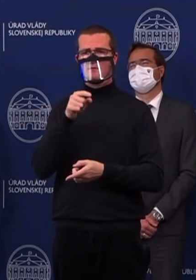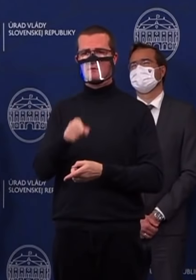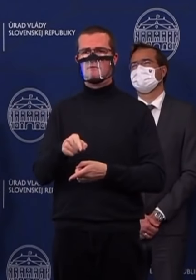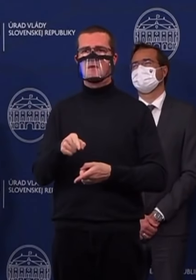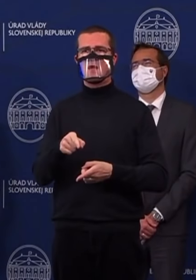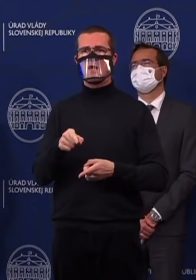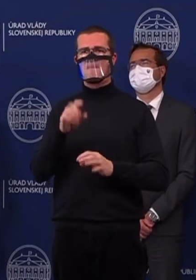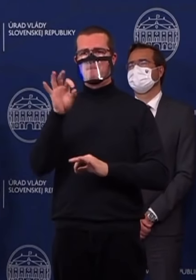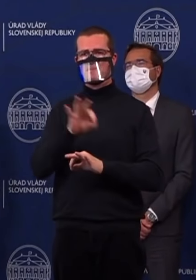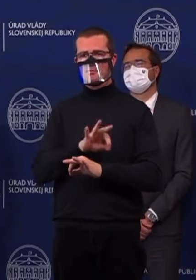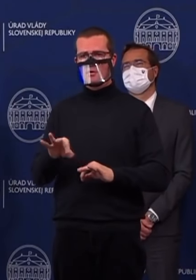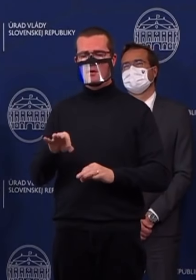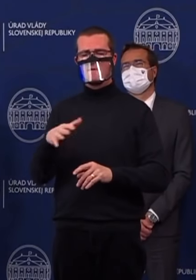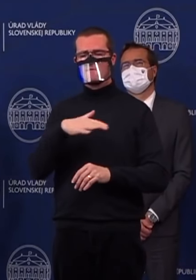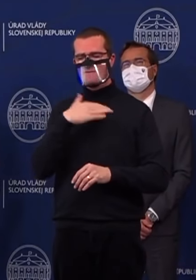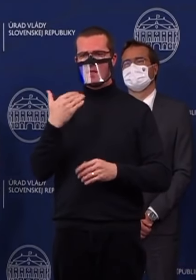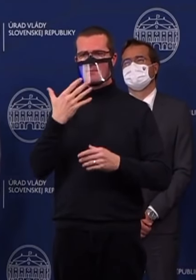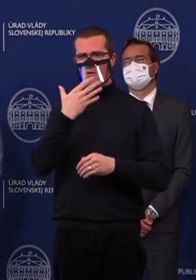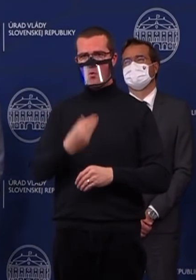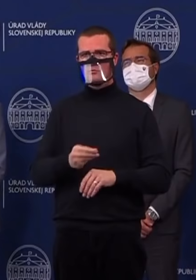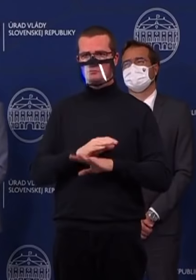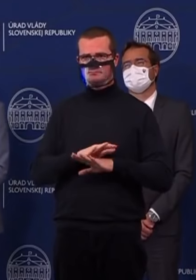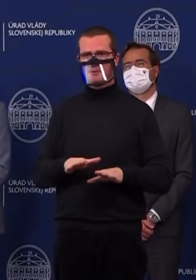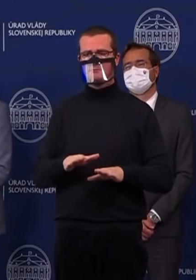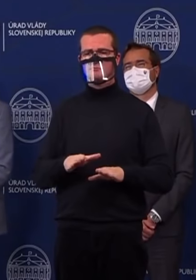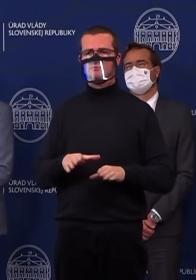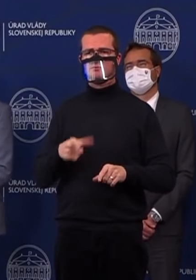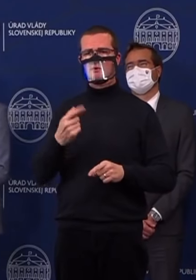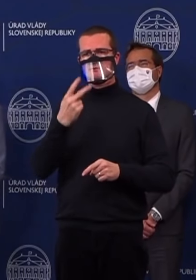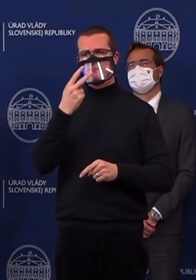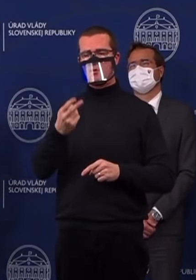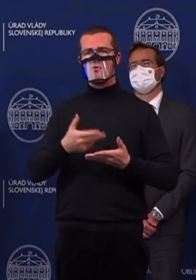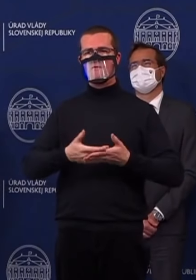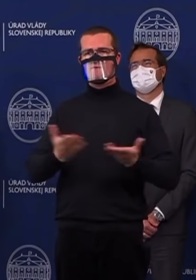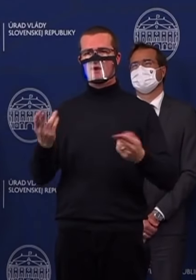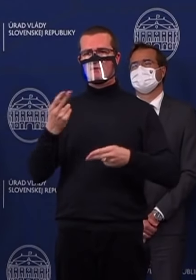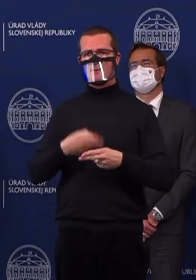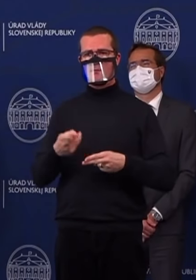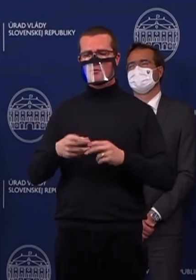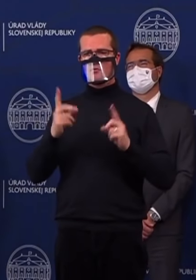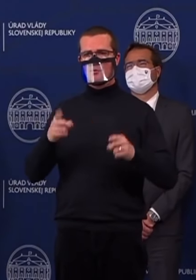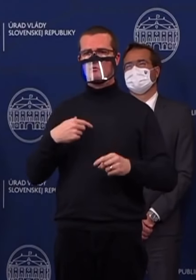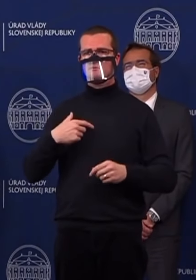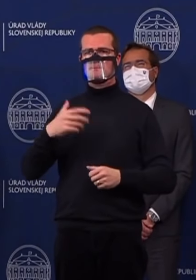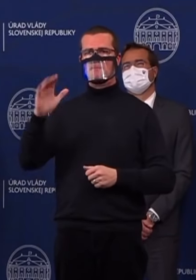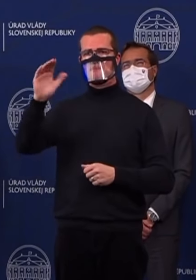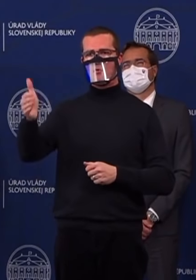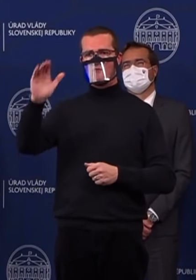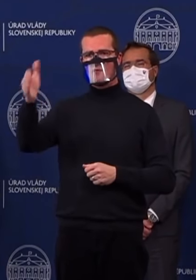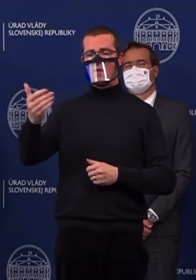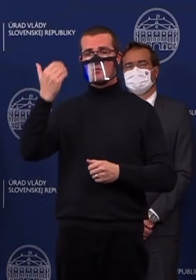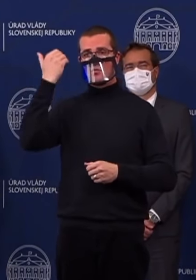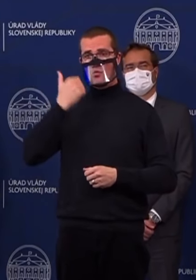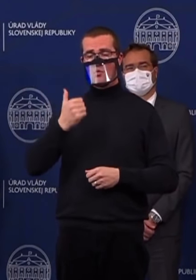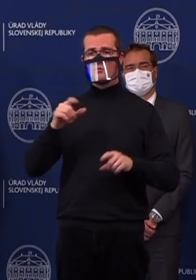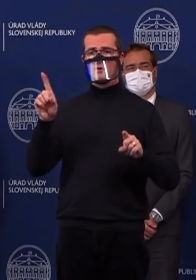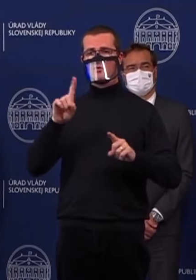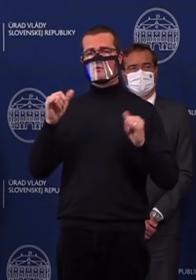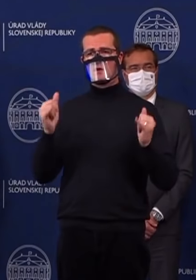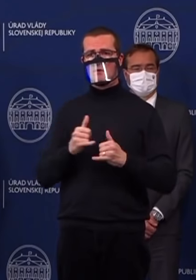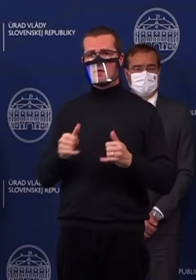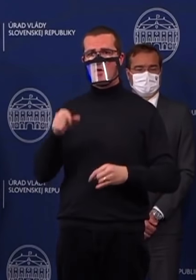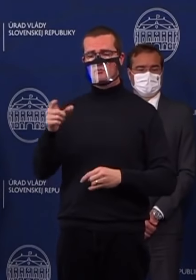operácia veľmi úspešná. Z pohľadu verejného poriadku musím pochváliť samotných ľudí, ktorí naozaj